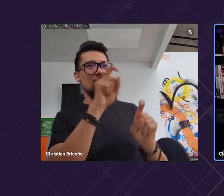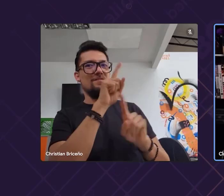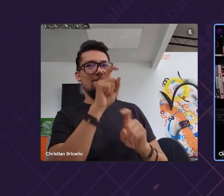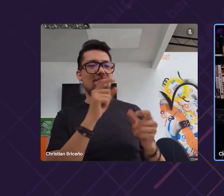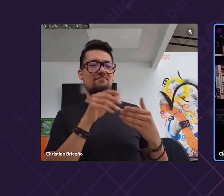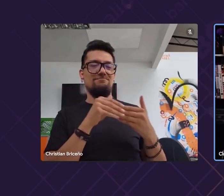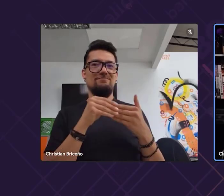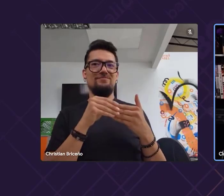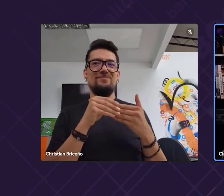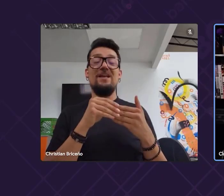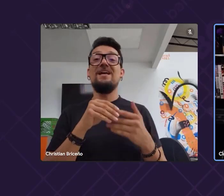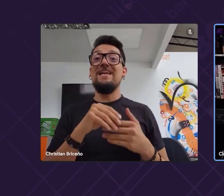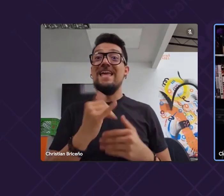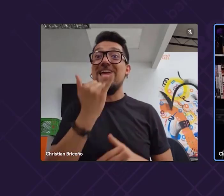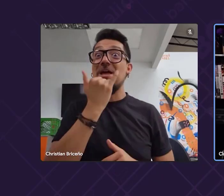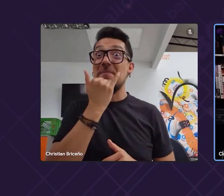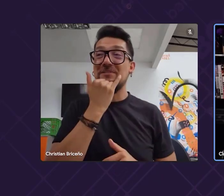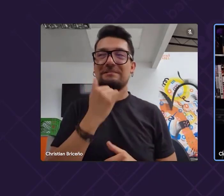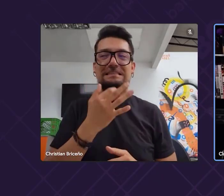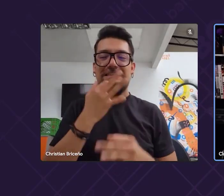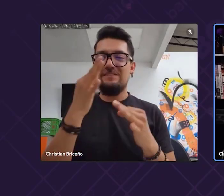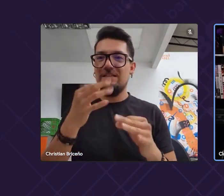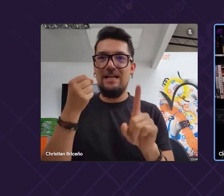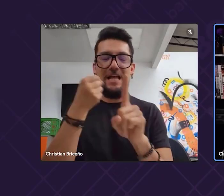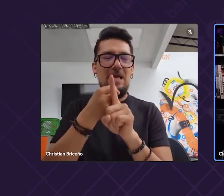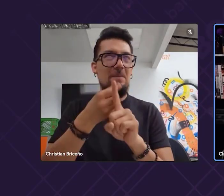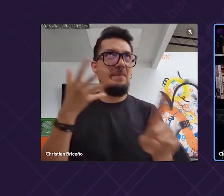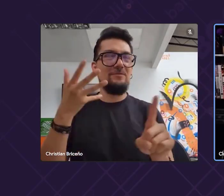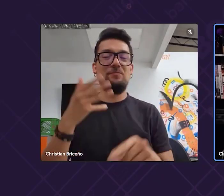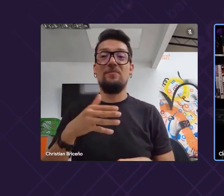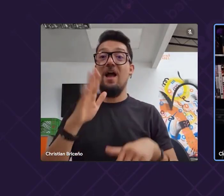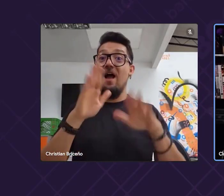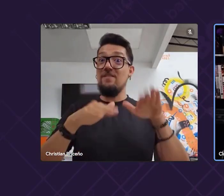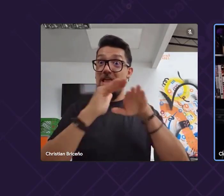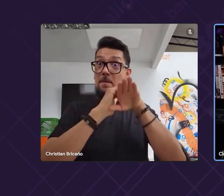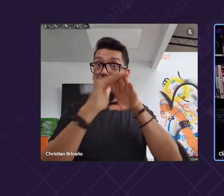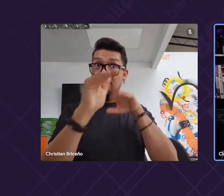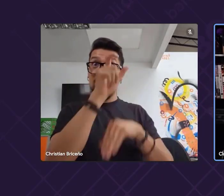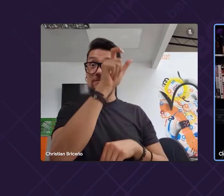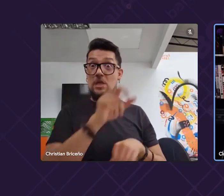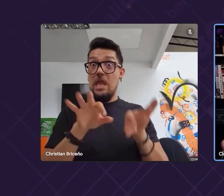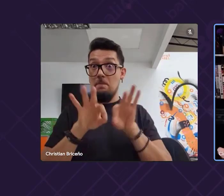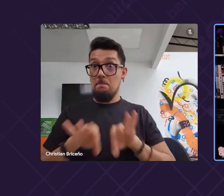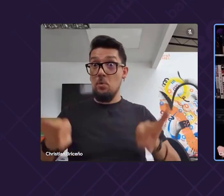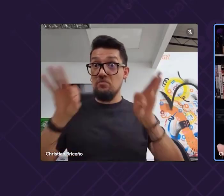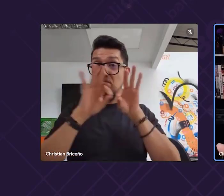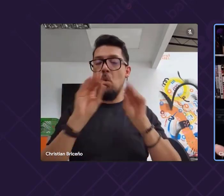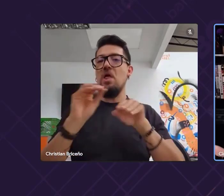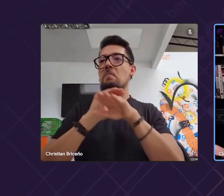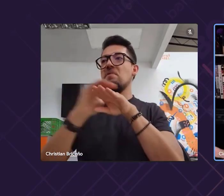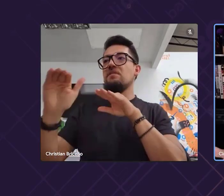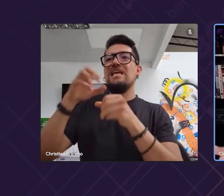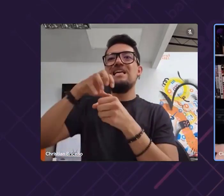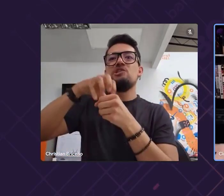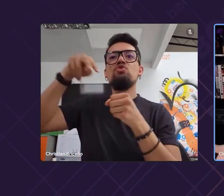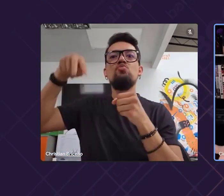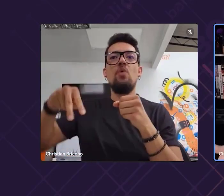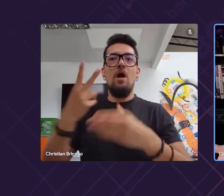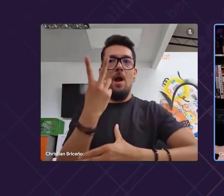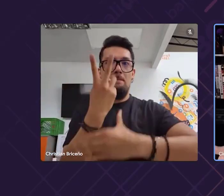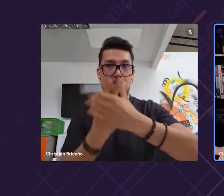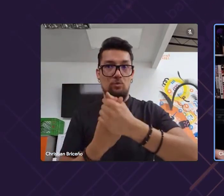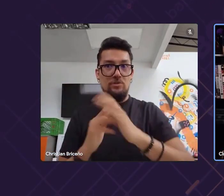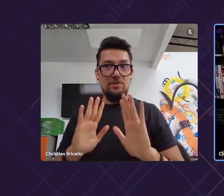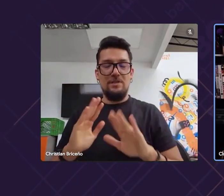es traducción. Entonces, realmente es un impacto lingüístico que las personas muchas veces no saben qué es lo que está detrás de